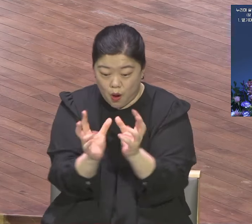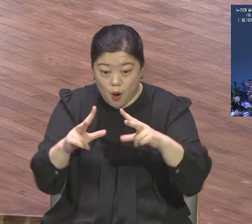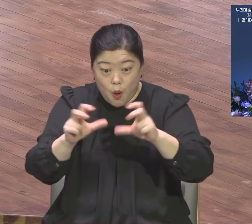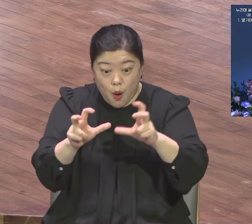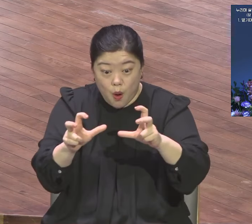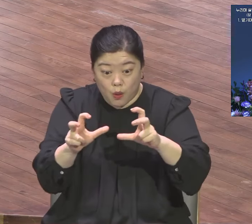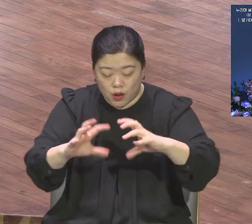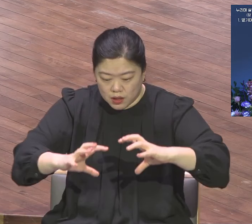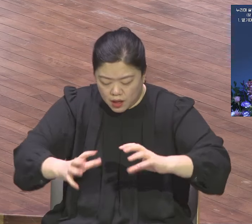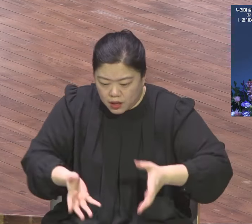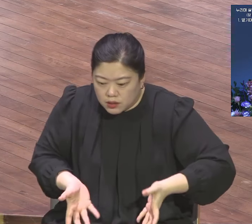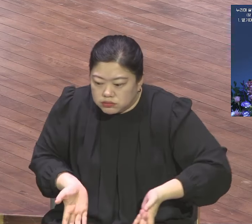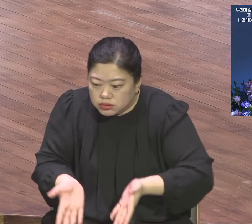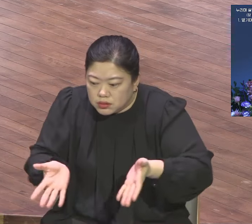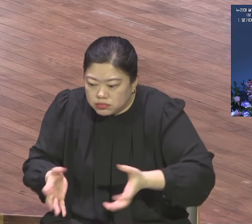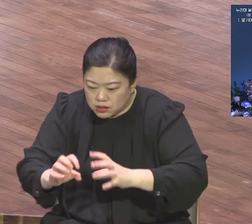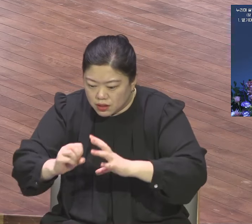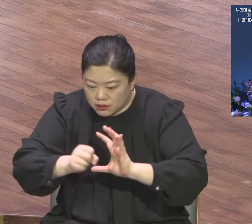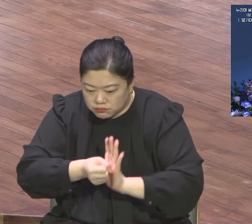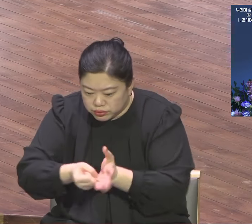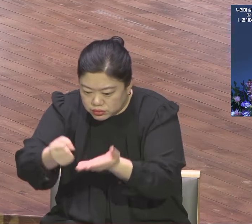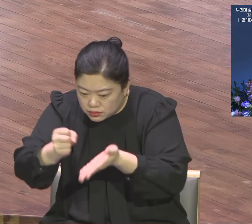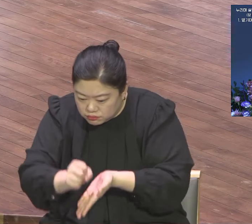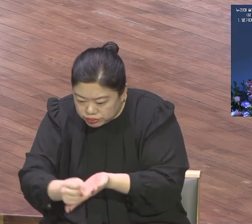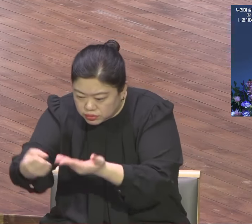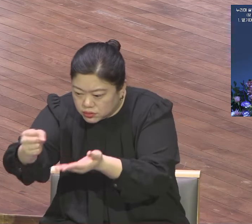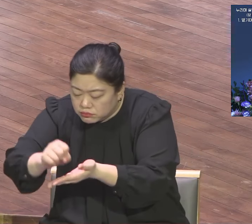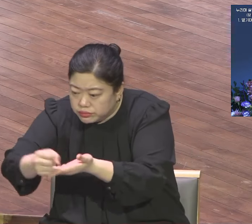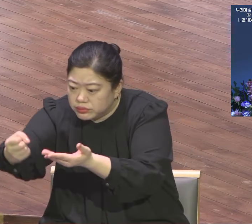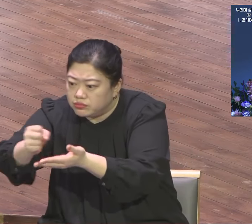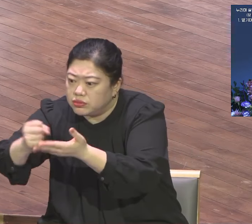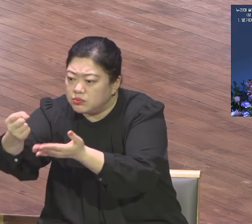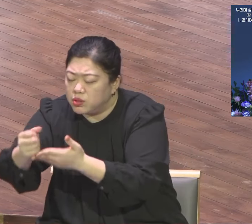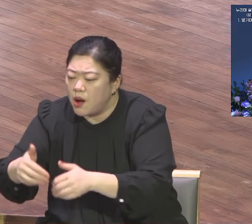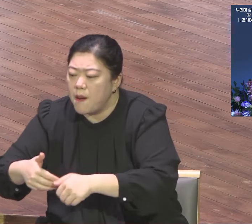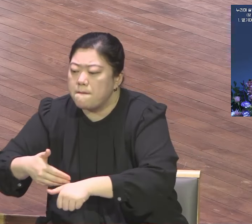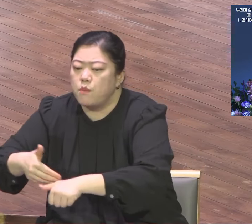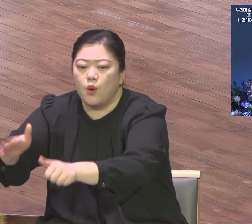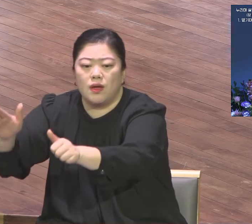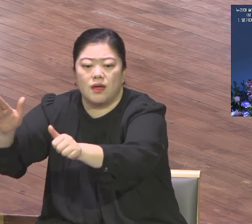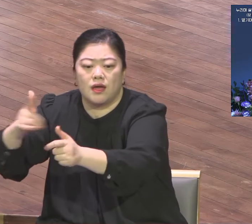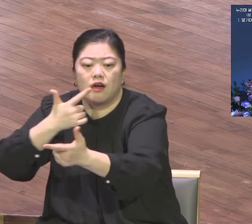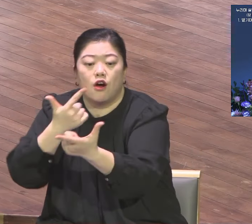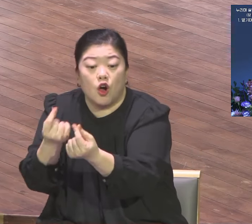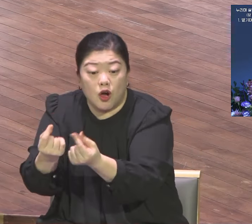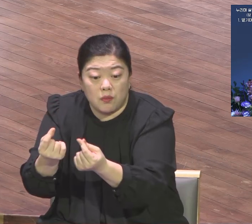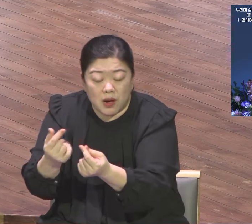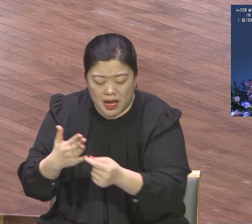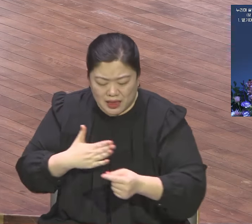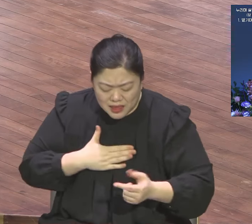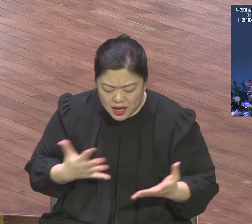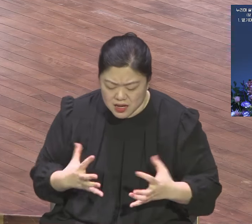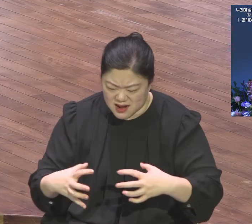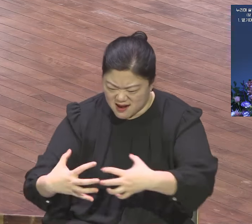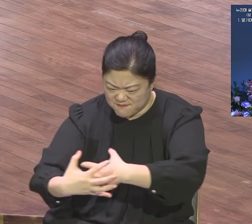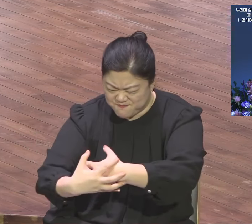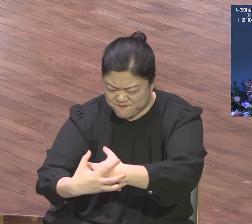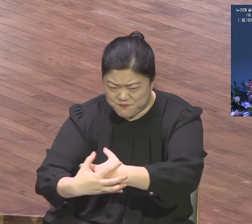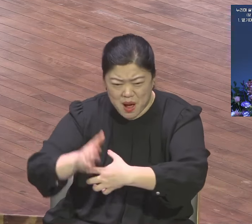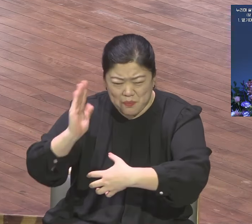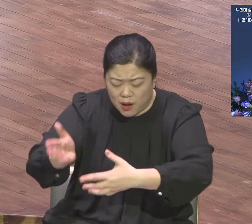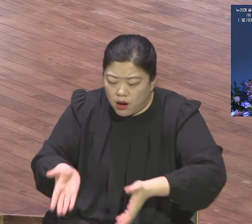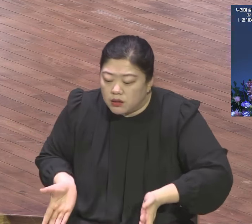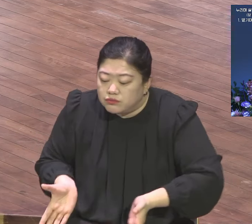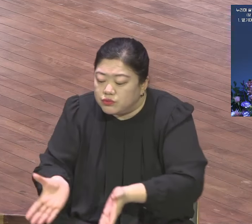모든 일을 모든 주권을 나 중심에서 하나님께로 다 굴려버려라. 내가 하는 것이 하나님께